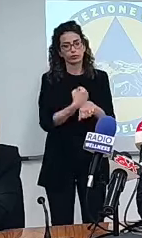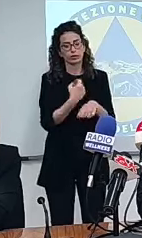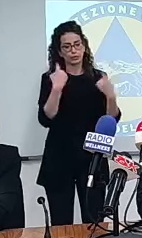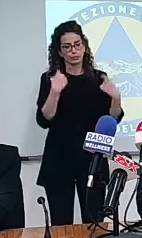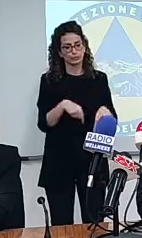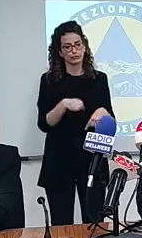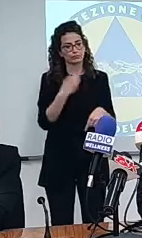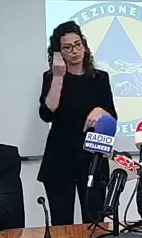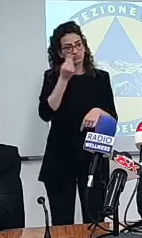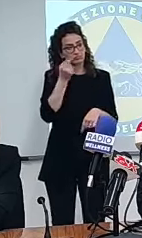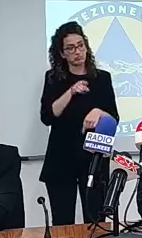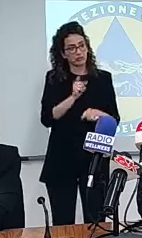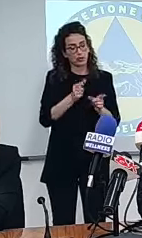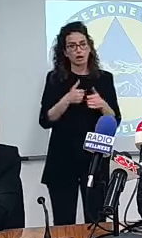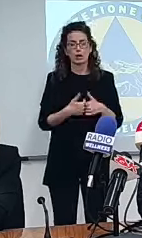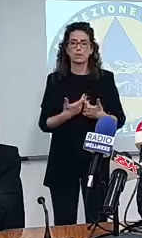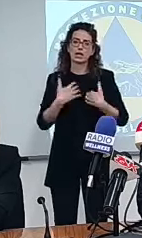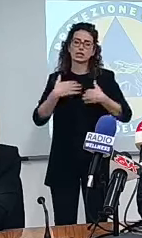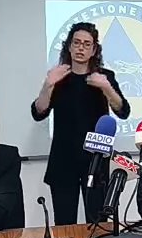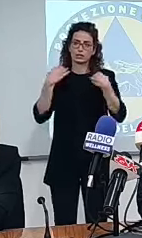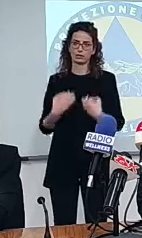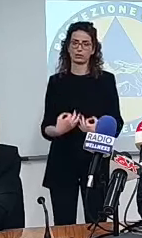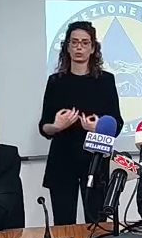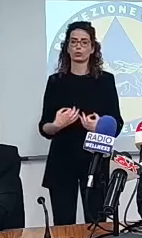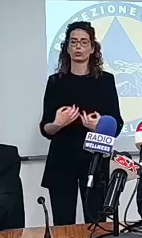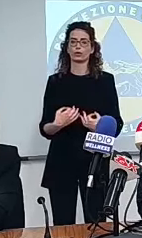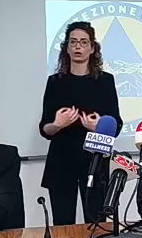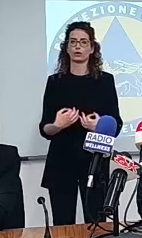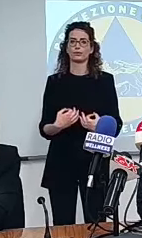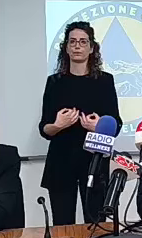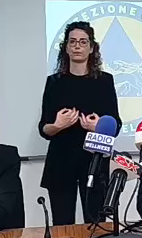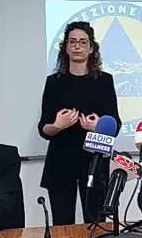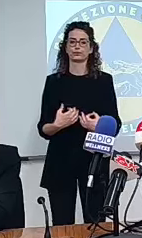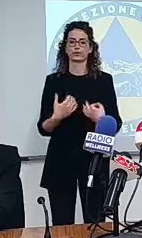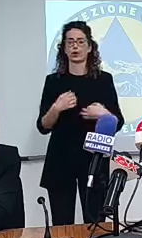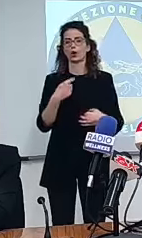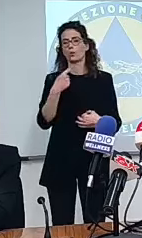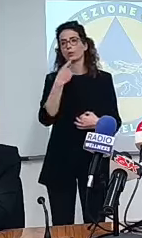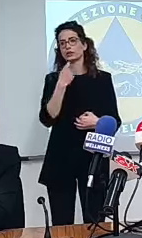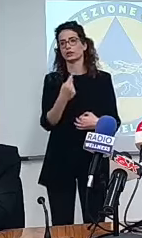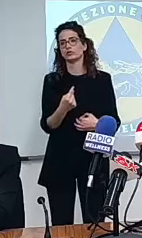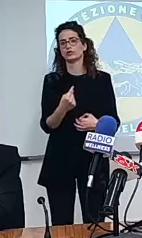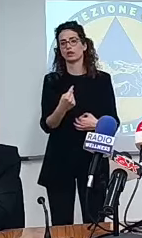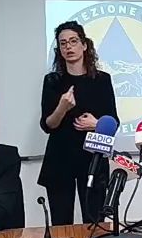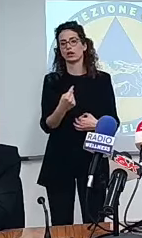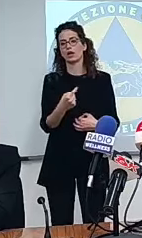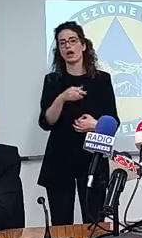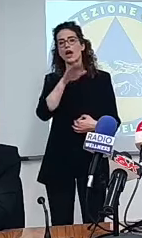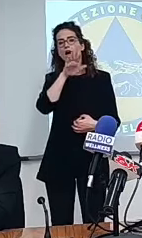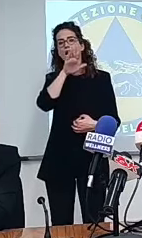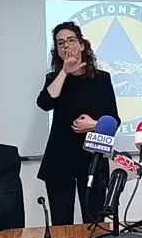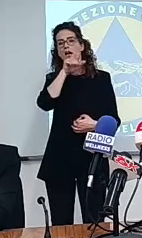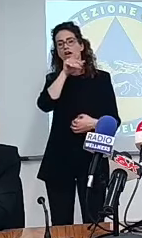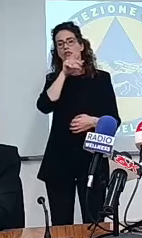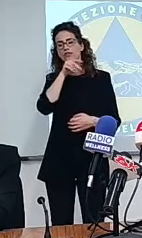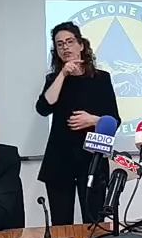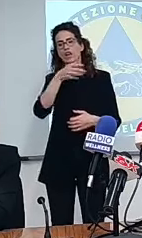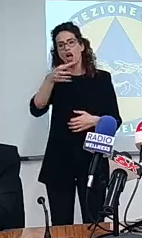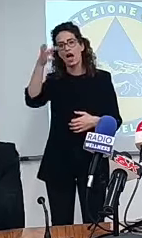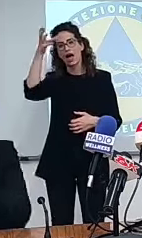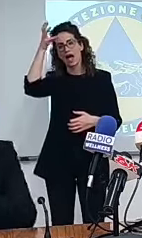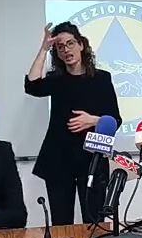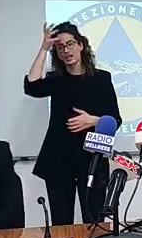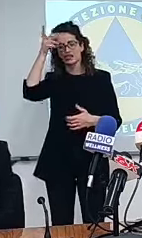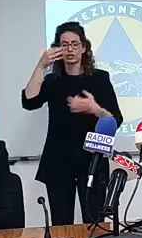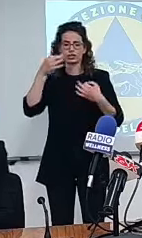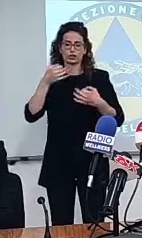proposito qual è? Ma che troveranno sicuramente, come diceva un vecchio saggio, La Quadra, no?